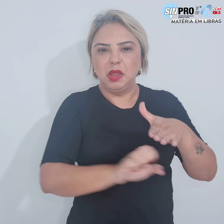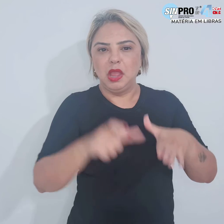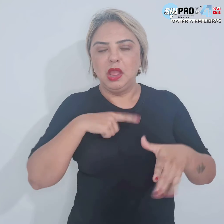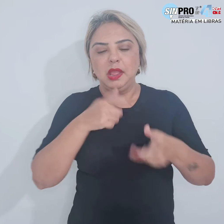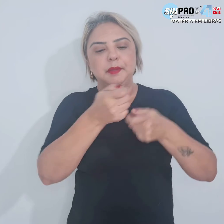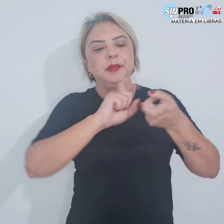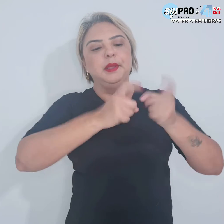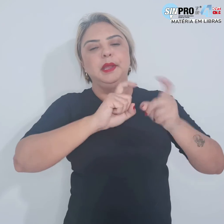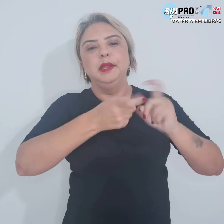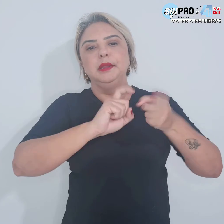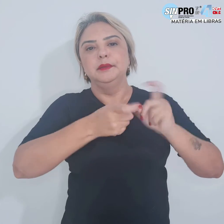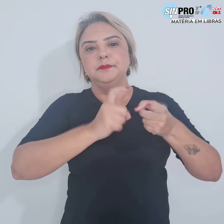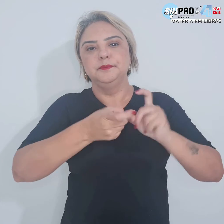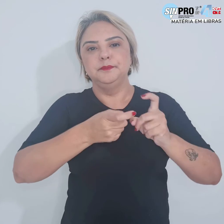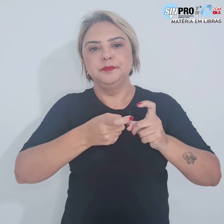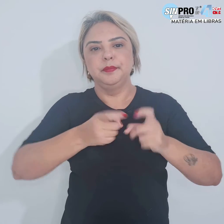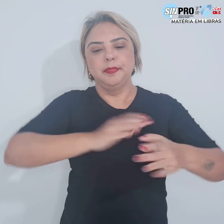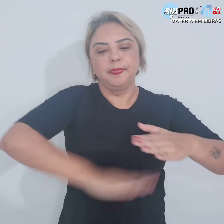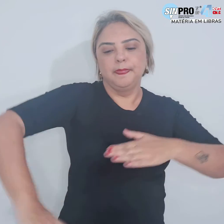administram bacias brasileiras.